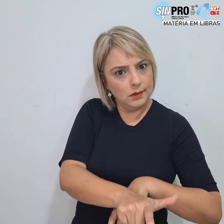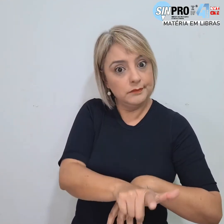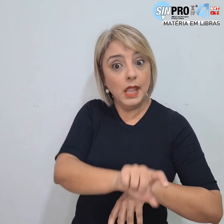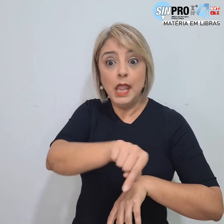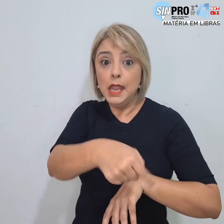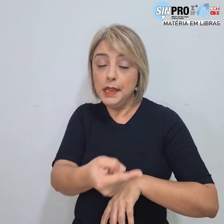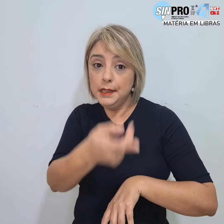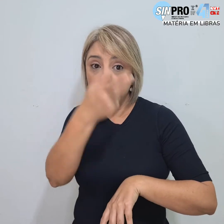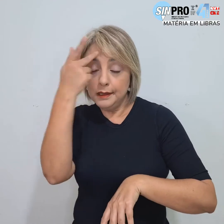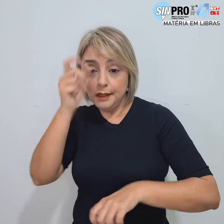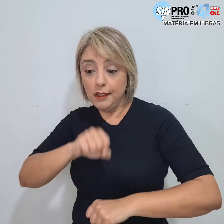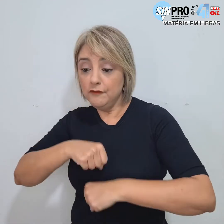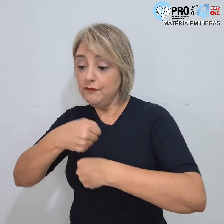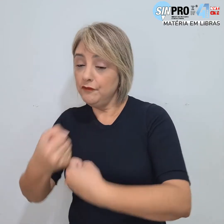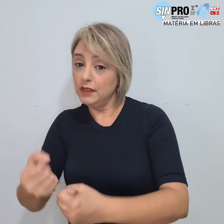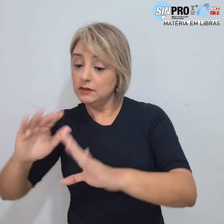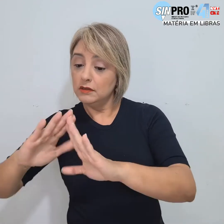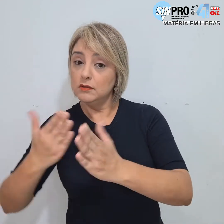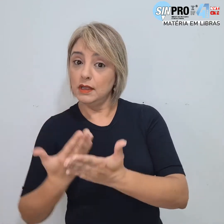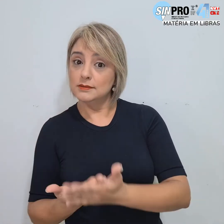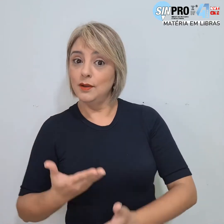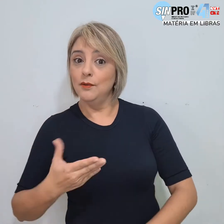e quem é defensor da educação privada.